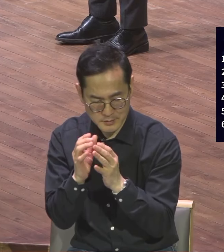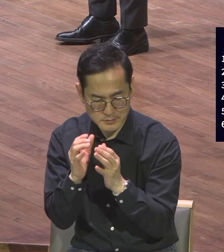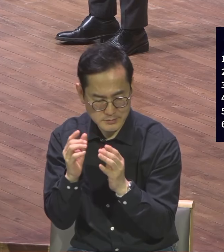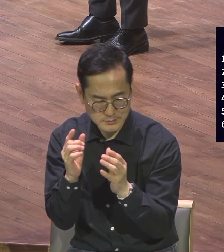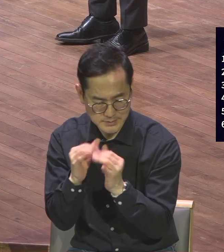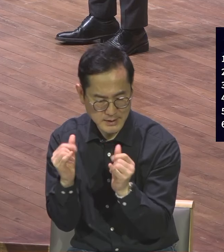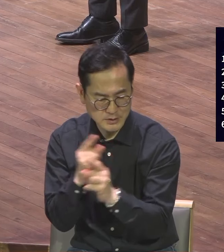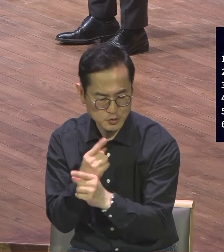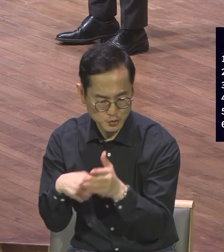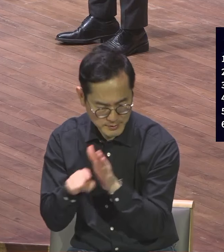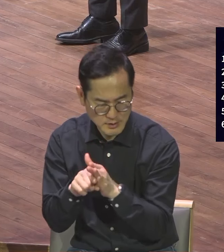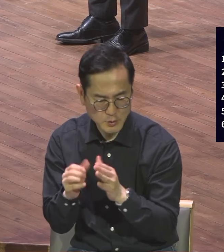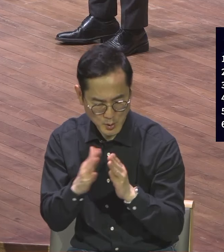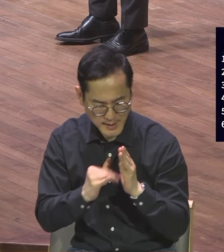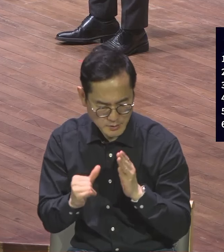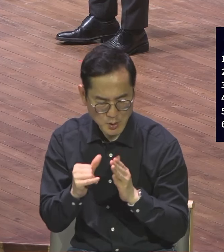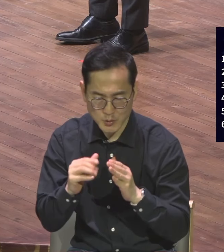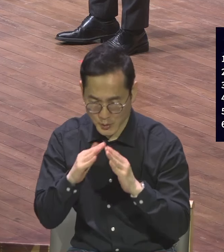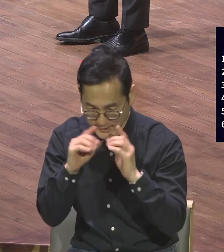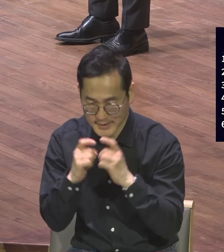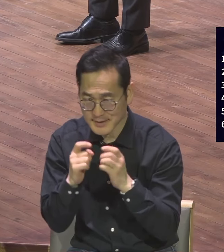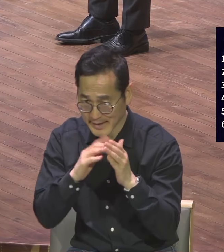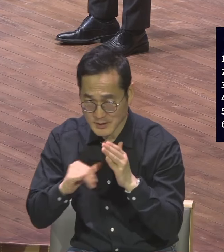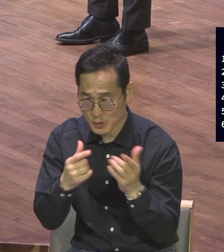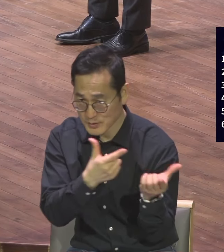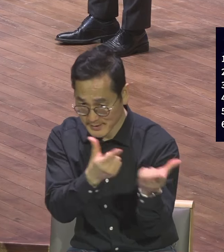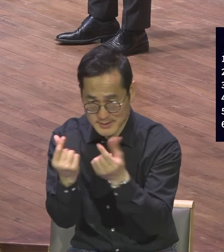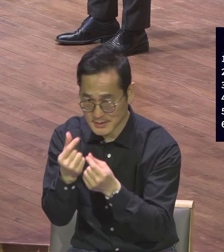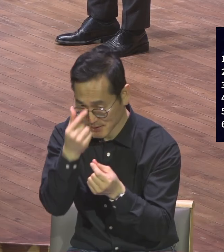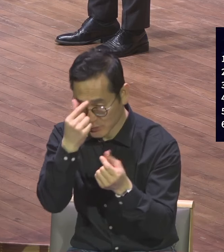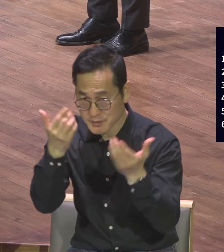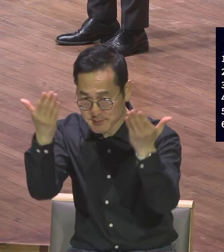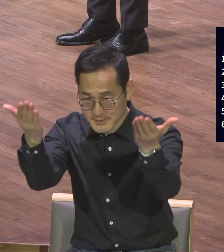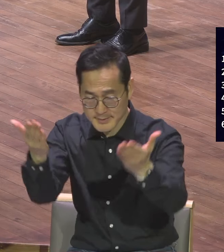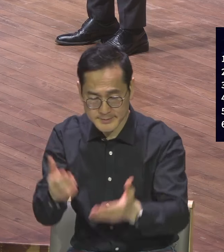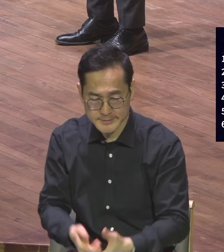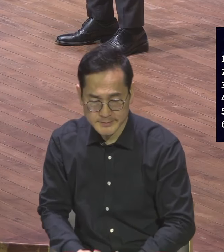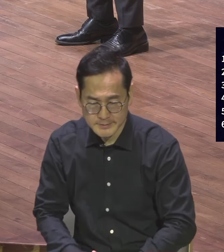다시 한번 통성으로 기도하도록 하겠습니다. 하나님 감사드립니다.